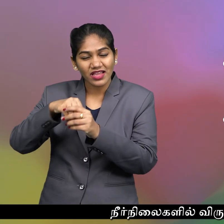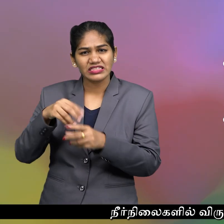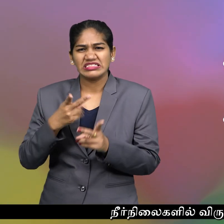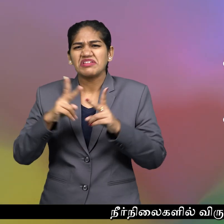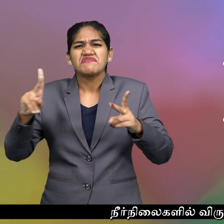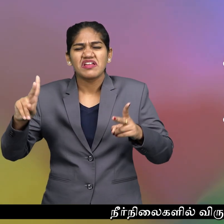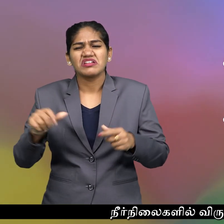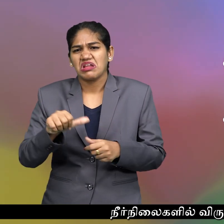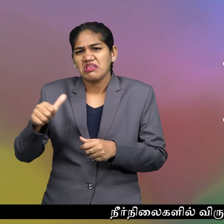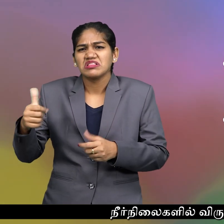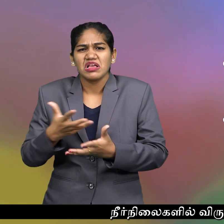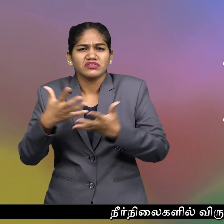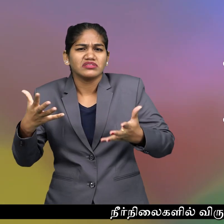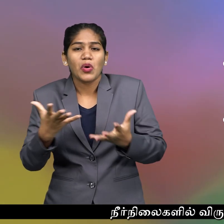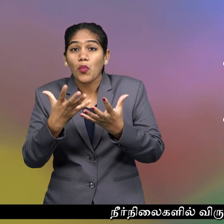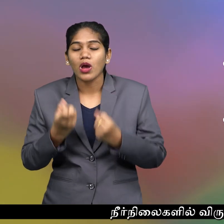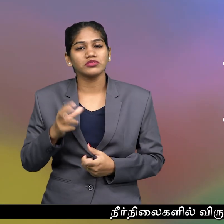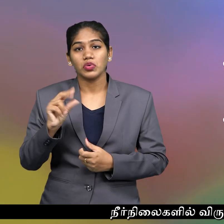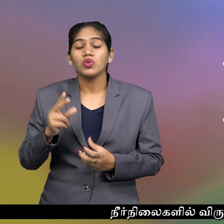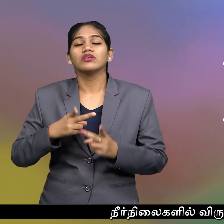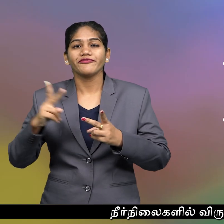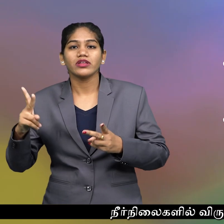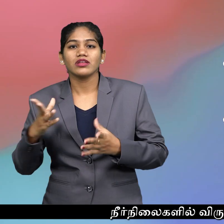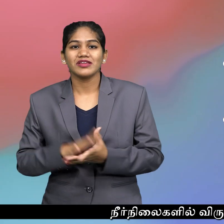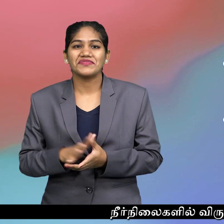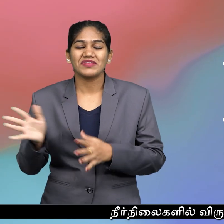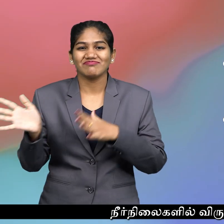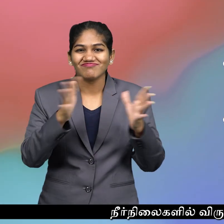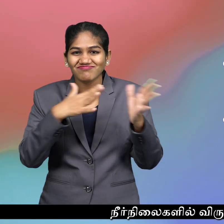நீர்நிலைகளில் விரும்பத்தகாத பொருட்கள் சேர்வதால்